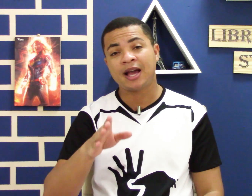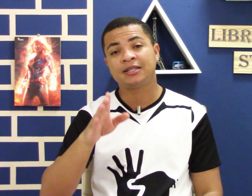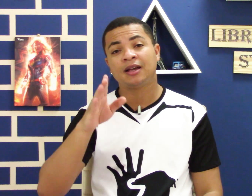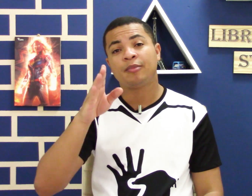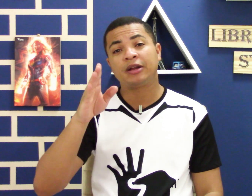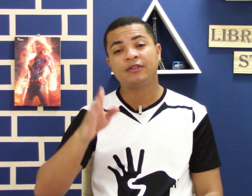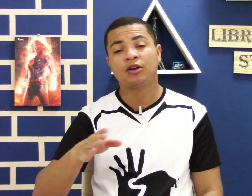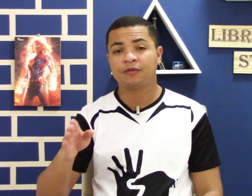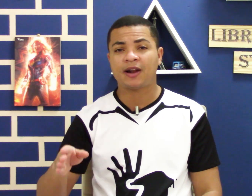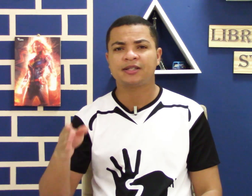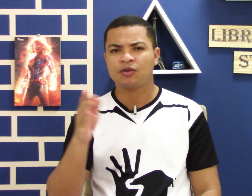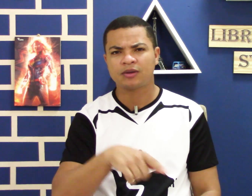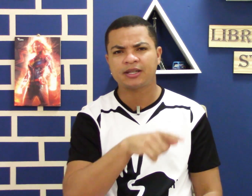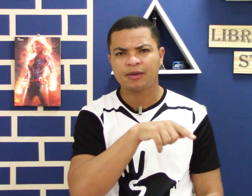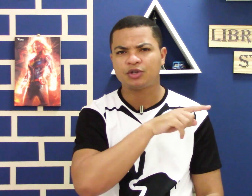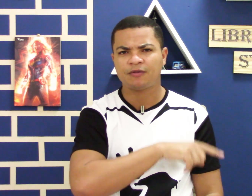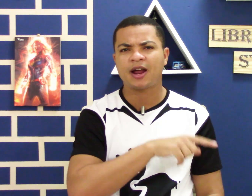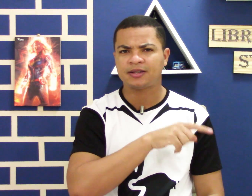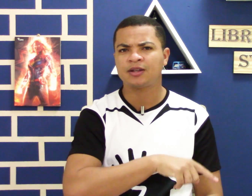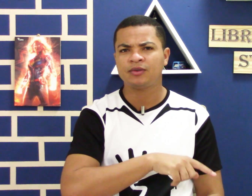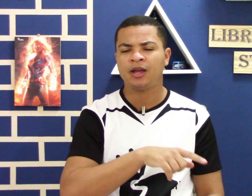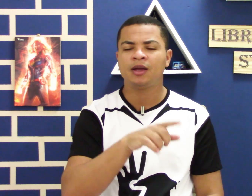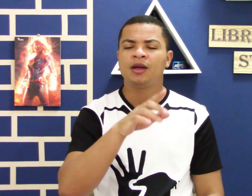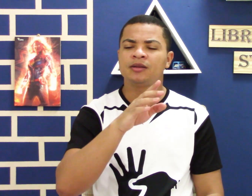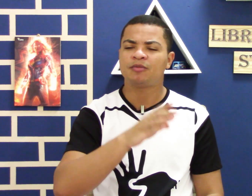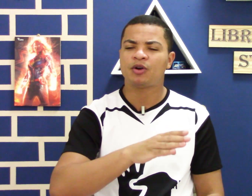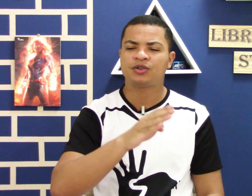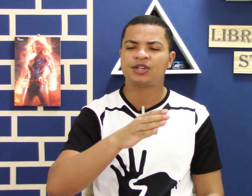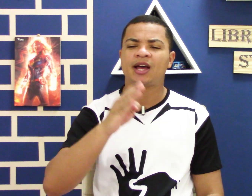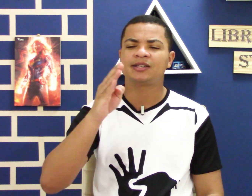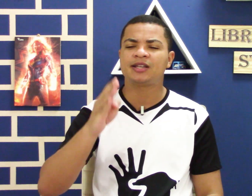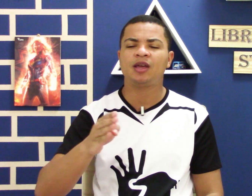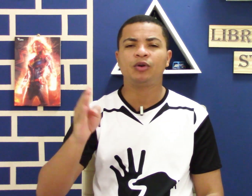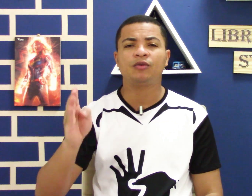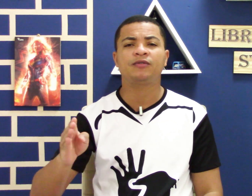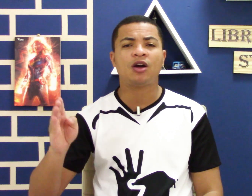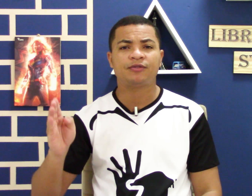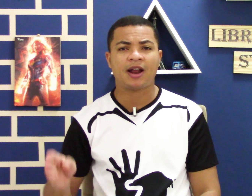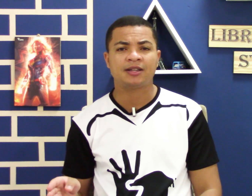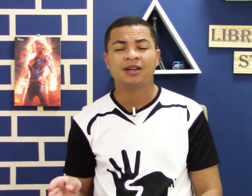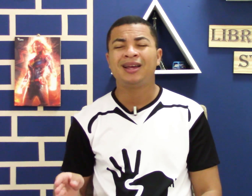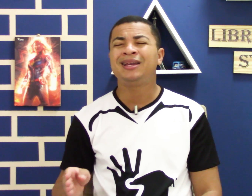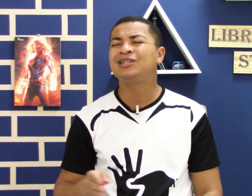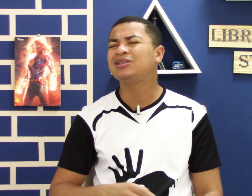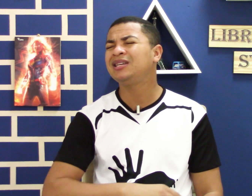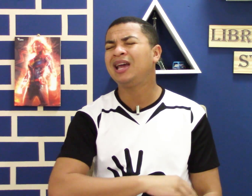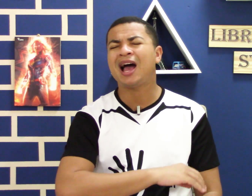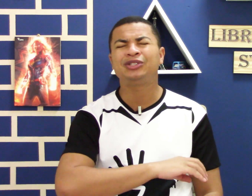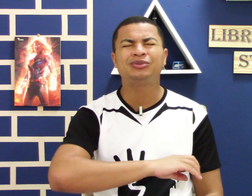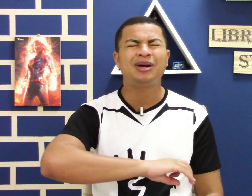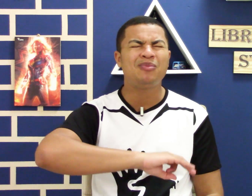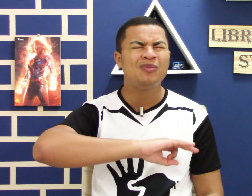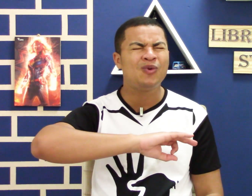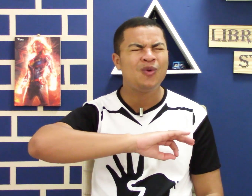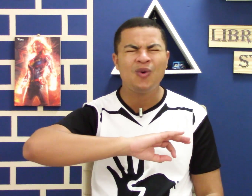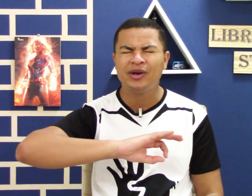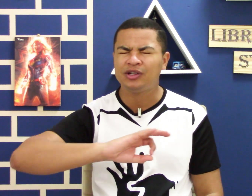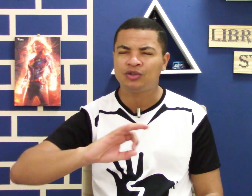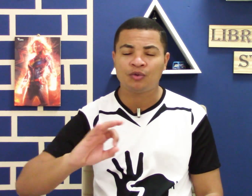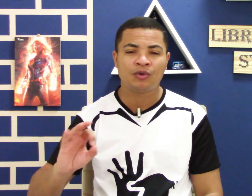sinais, para final de frase, igual os exemplos de frases que eu dei. Você pode usar sempre no final de frase. Isso, sim, ajuda muito